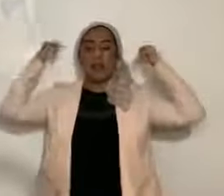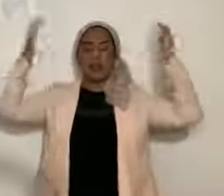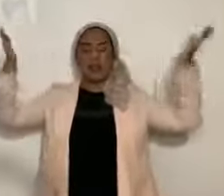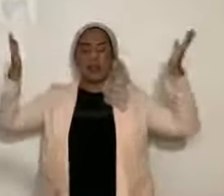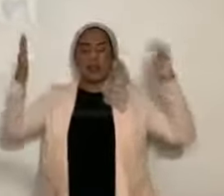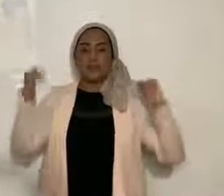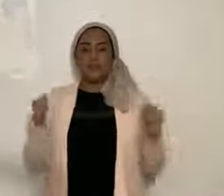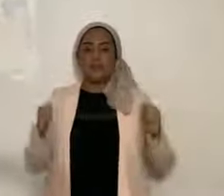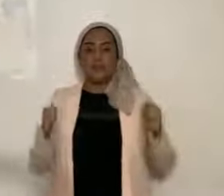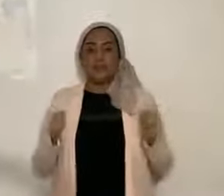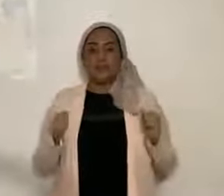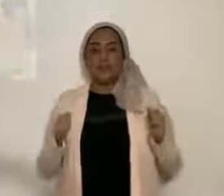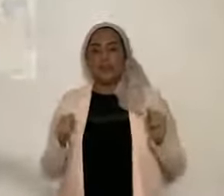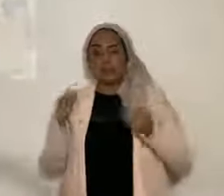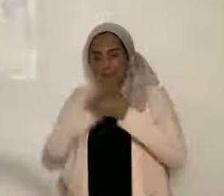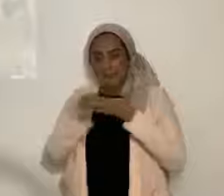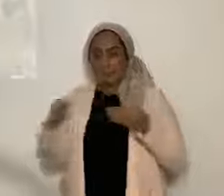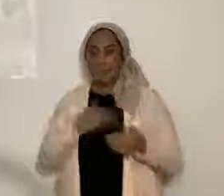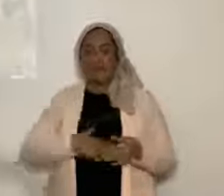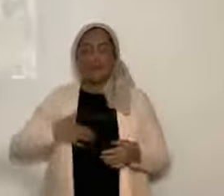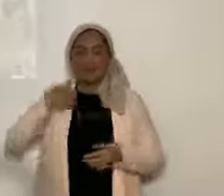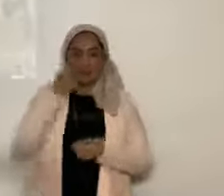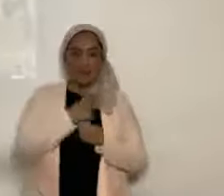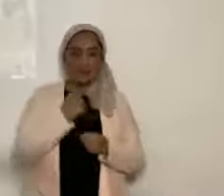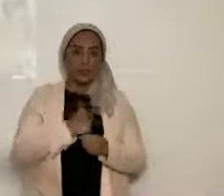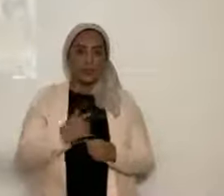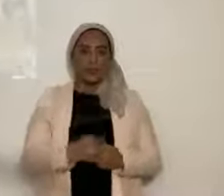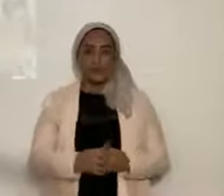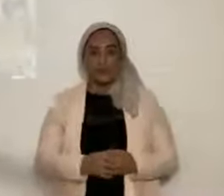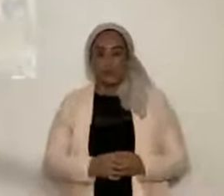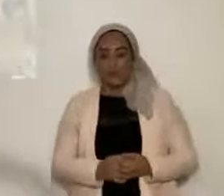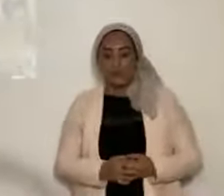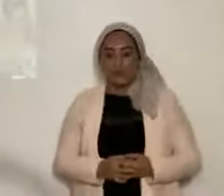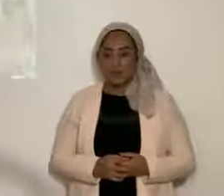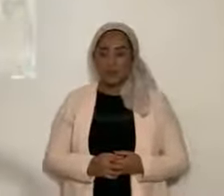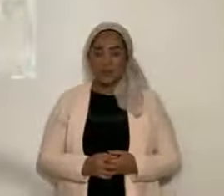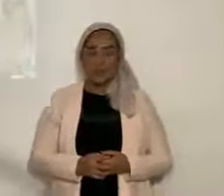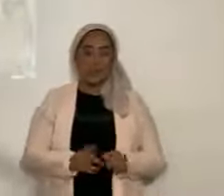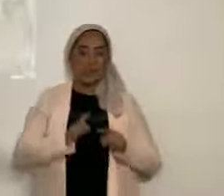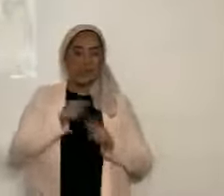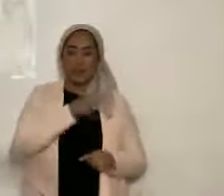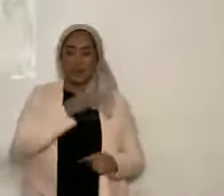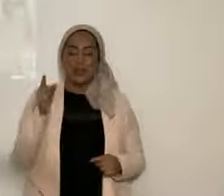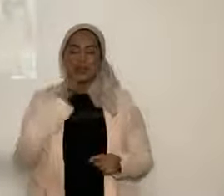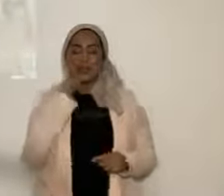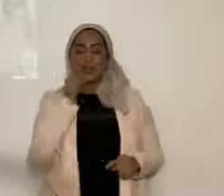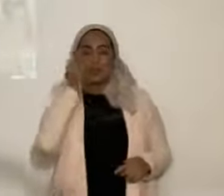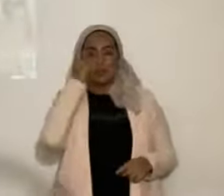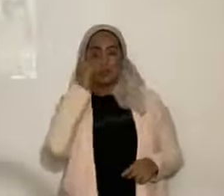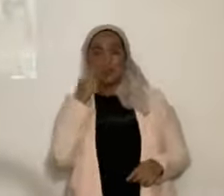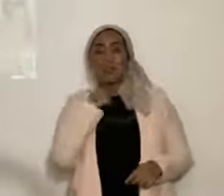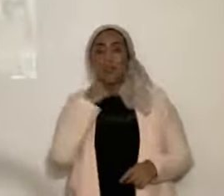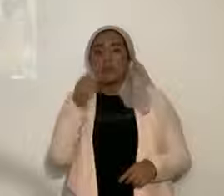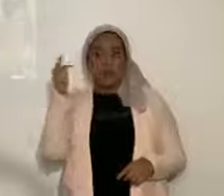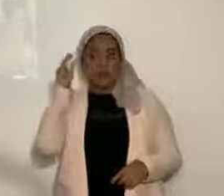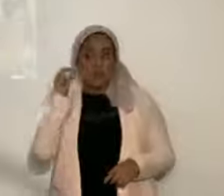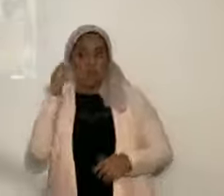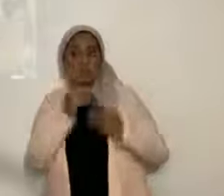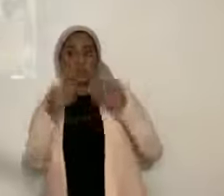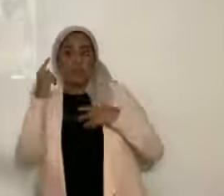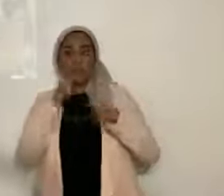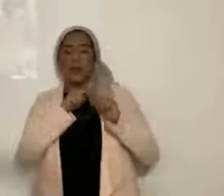¡Aleluya! Subrayen eso, hermanos preciosos. Sí, pero no entendieron la voz. Oyeron algo,